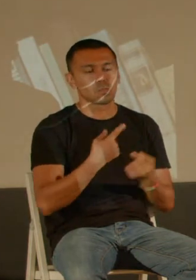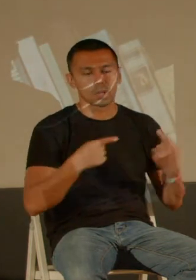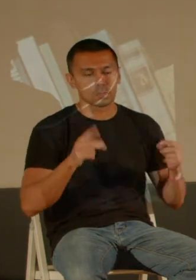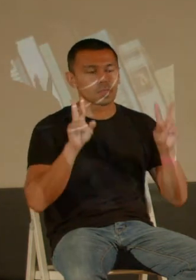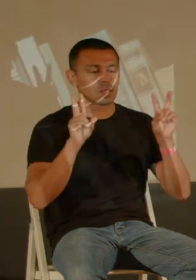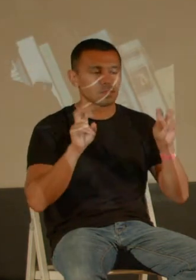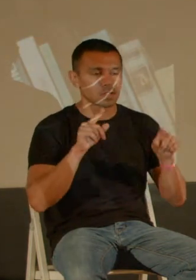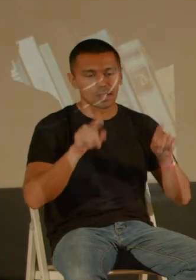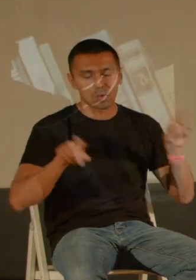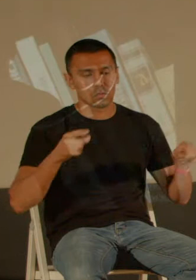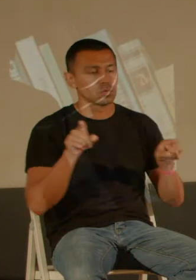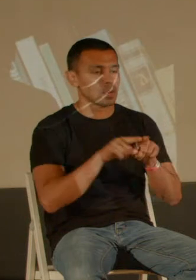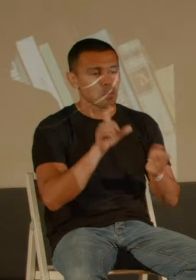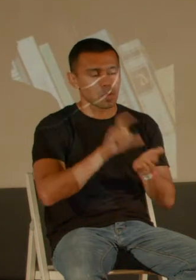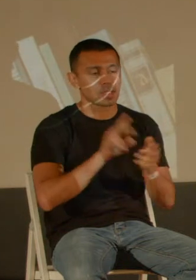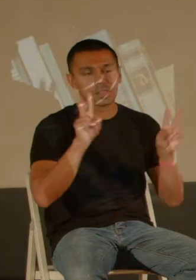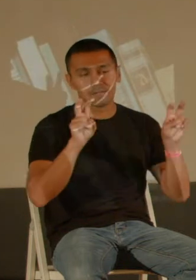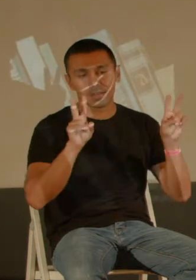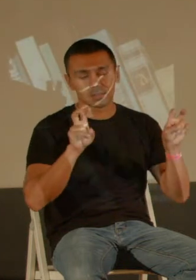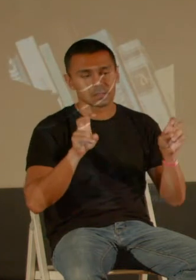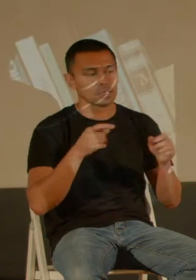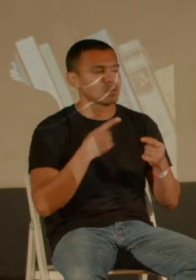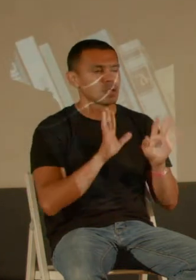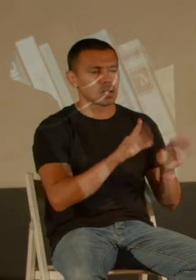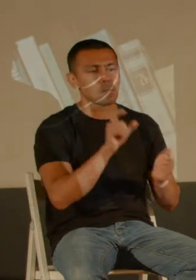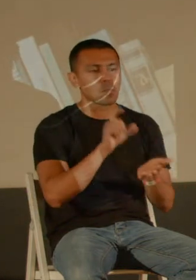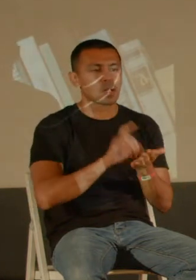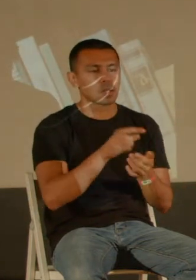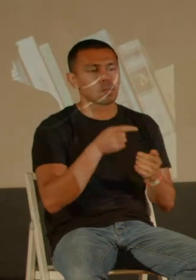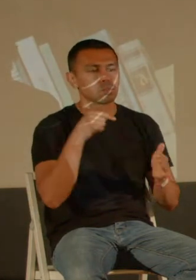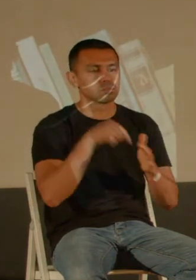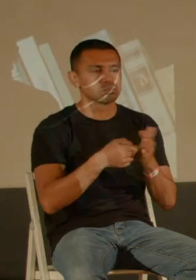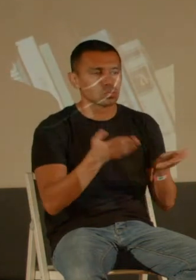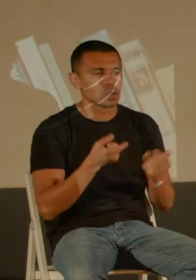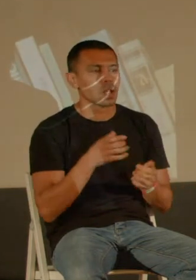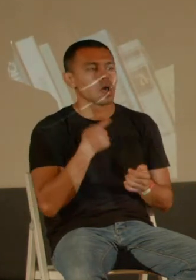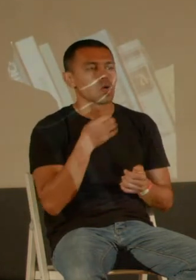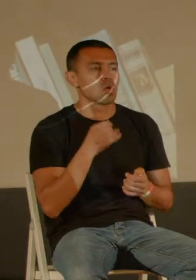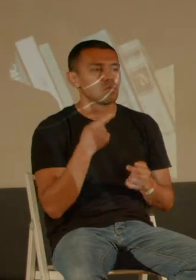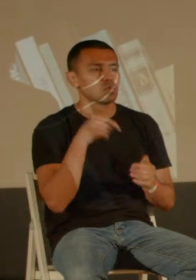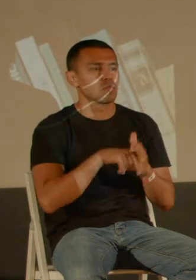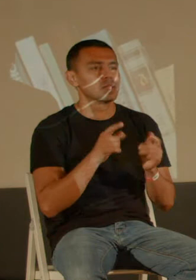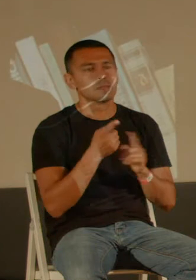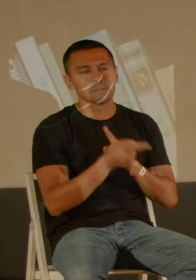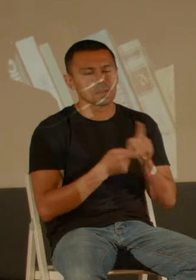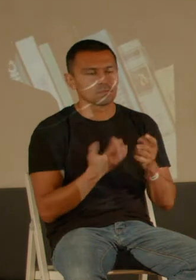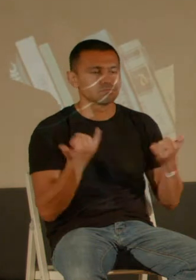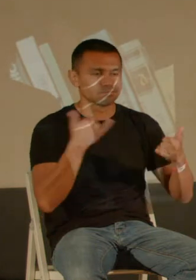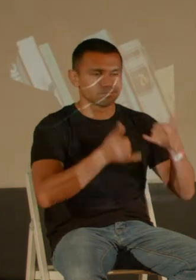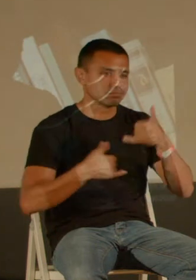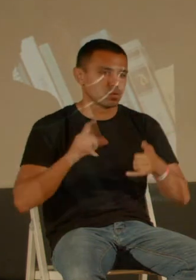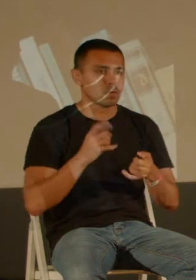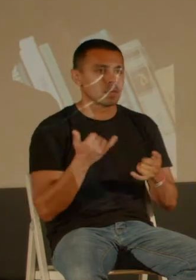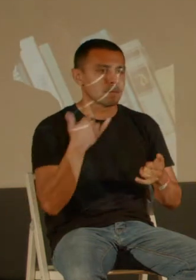по-різному називаються, деколи один той самий бокал називається. Ну і там не тільки бокали, там посудини для алкоголю. Тобто в чому вони змішували, в чому